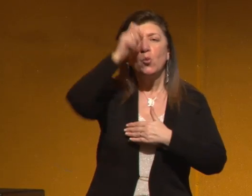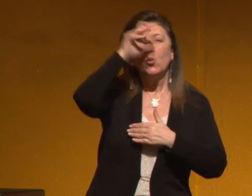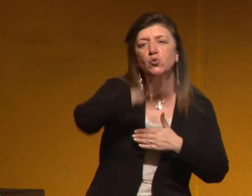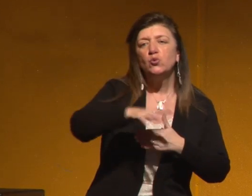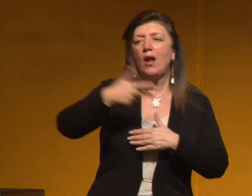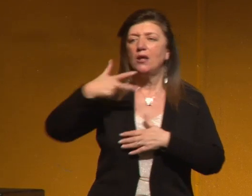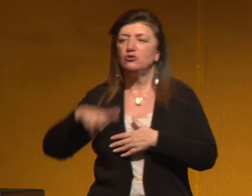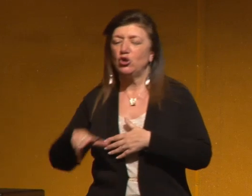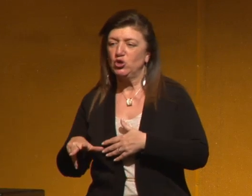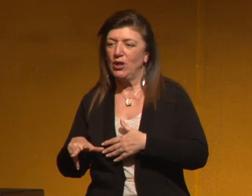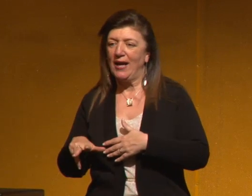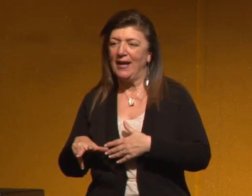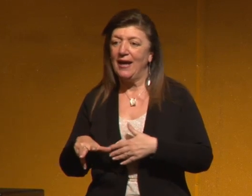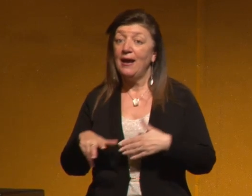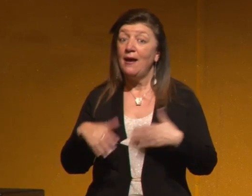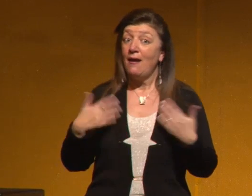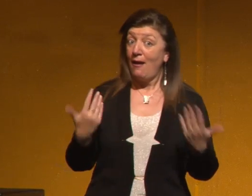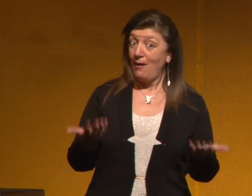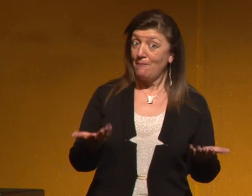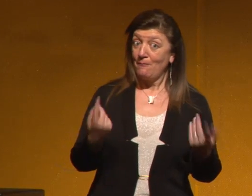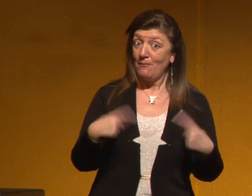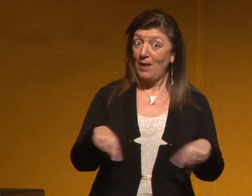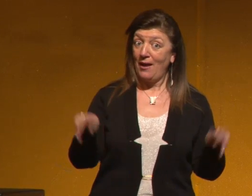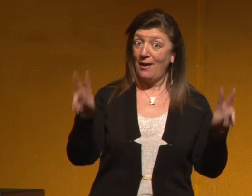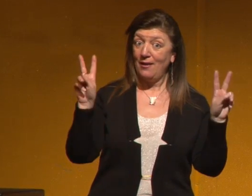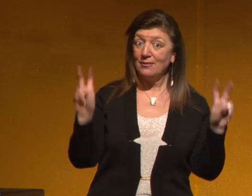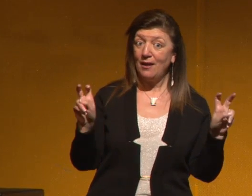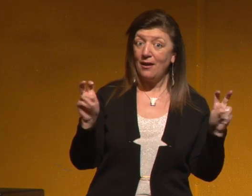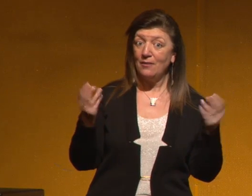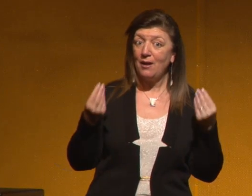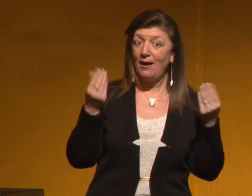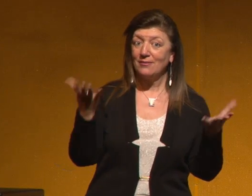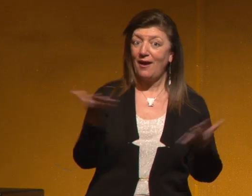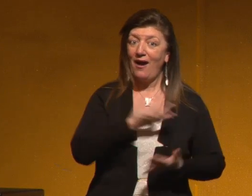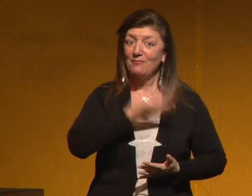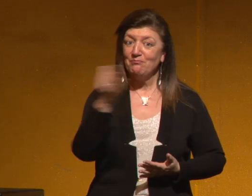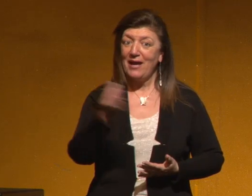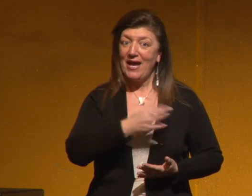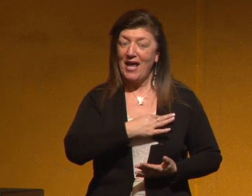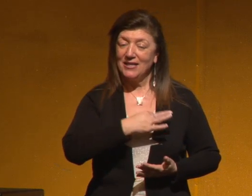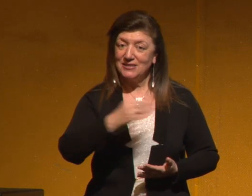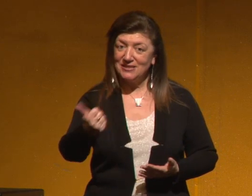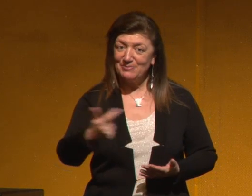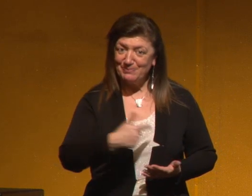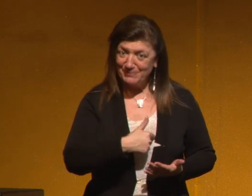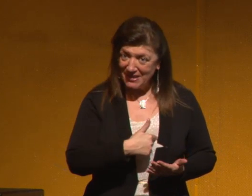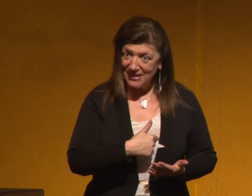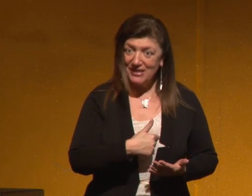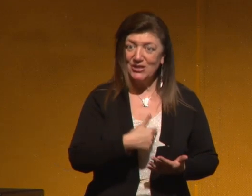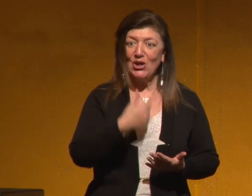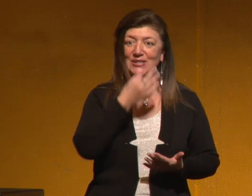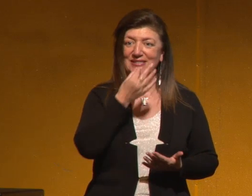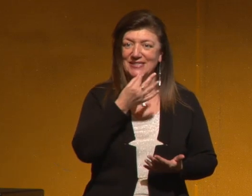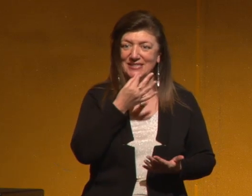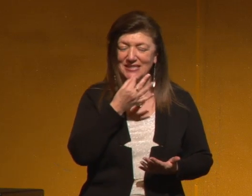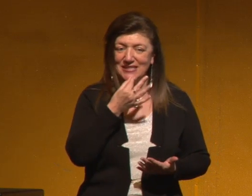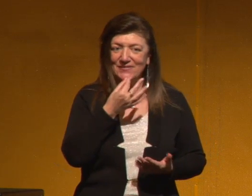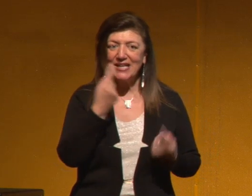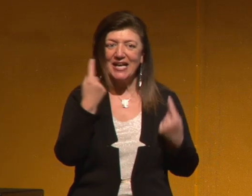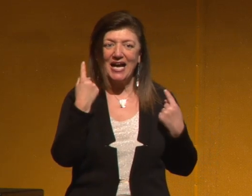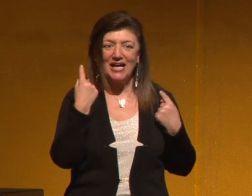ma questo tema rende benissimo anche lo spirito e il significato di coloro che si apprestano